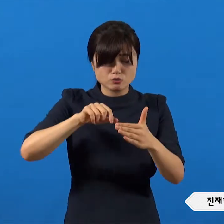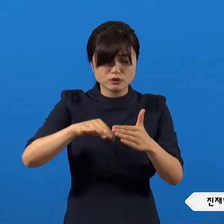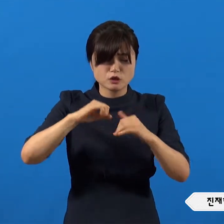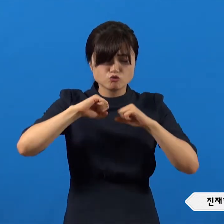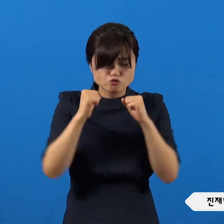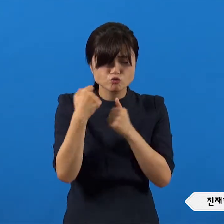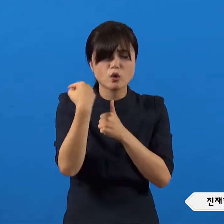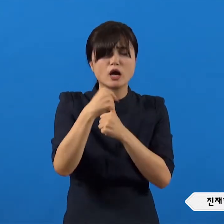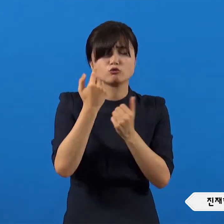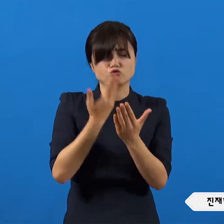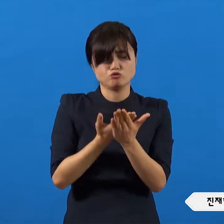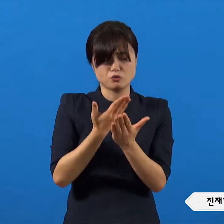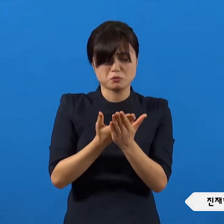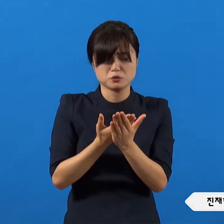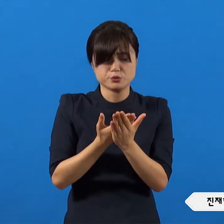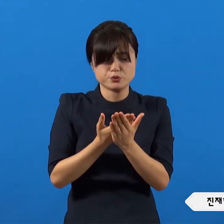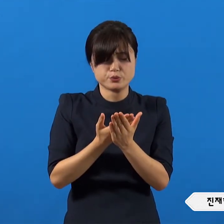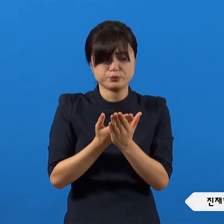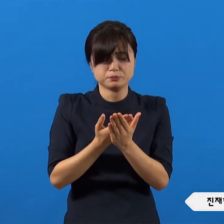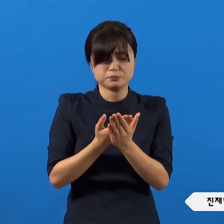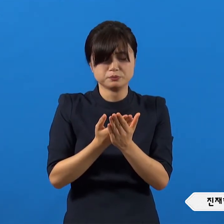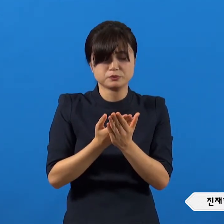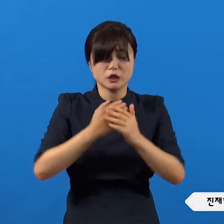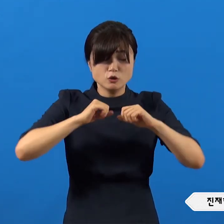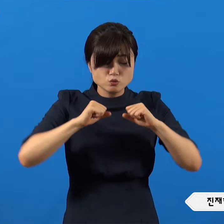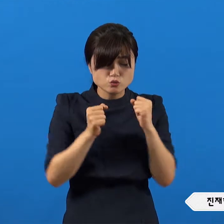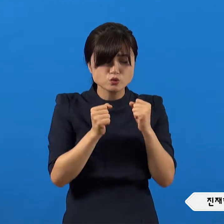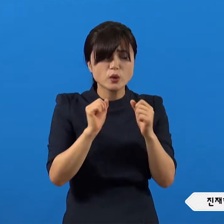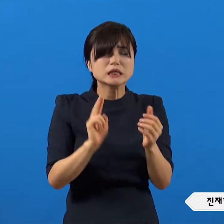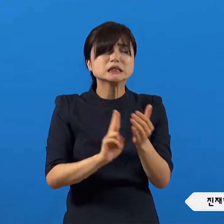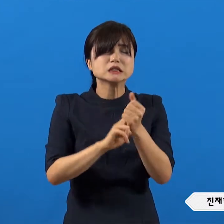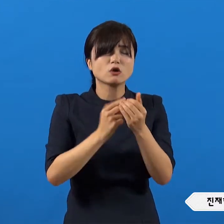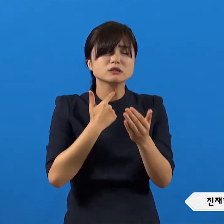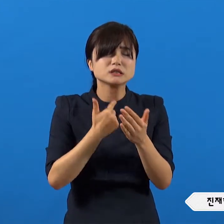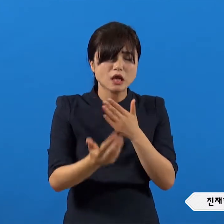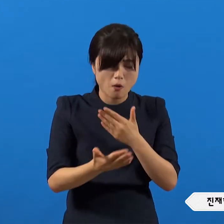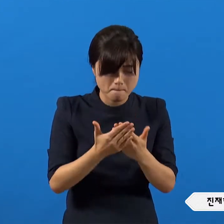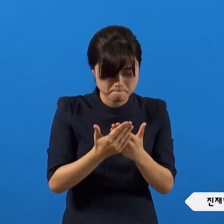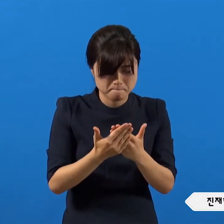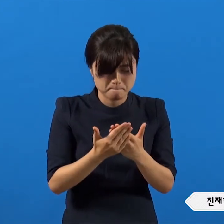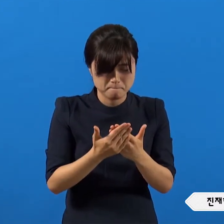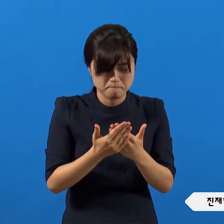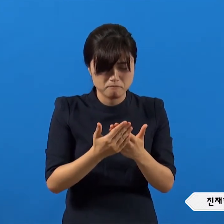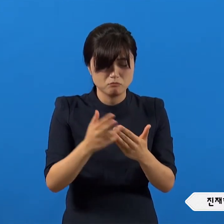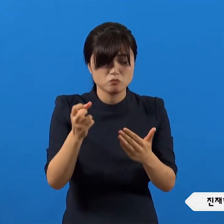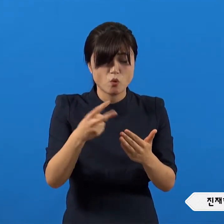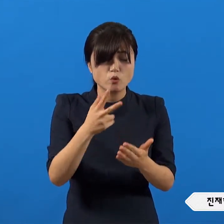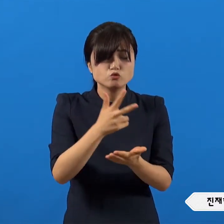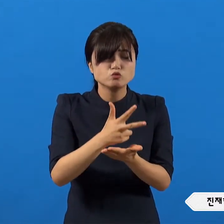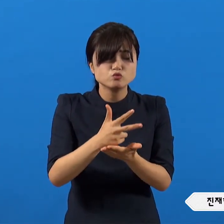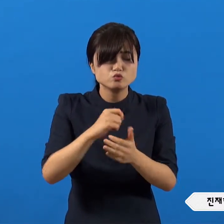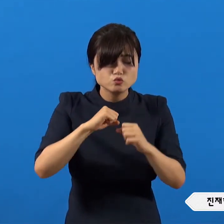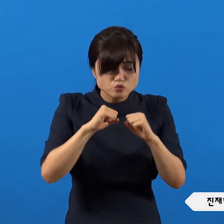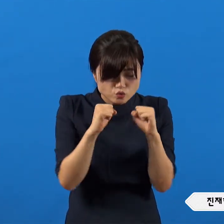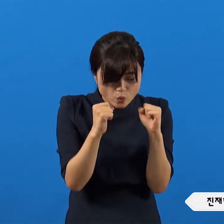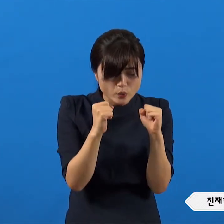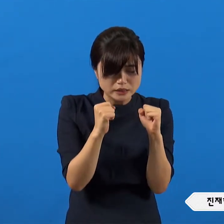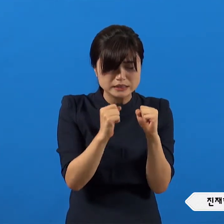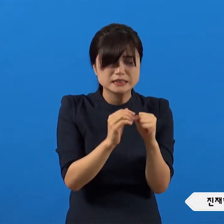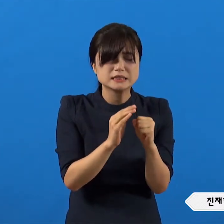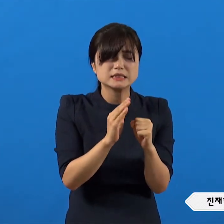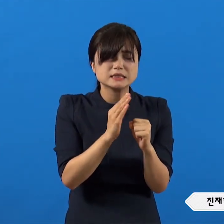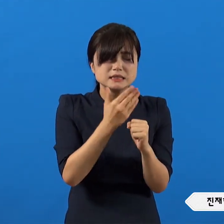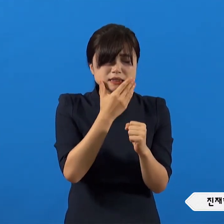가르쳐 주옵소서. 순종의 기적을 체험하고 순종이 축복이 되는